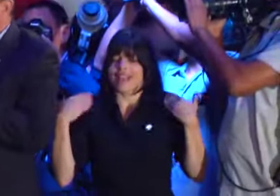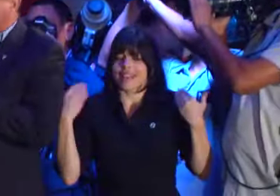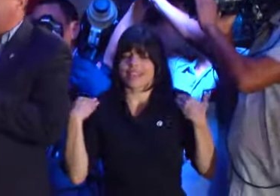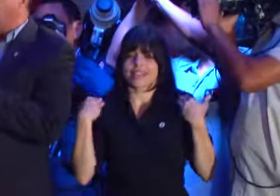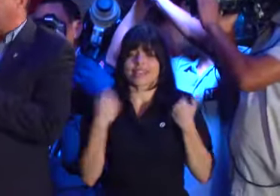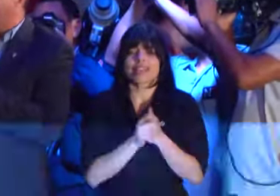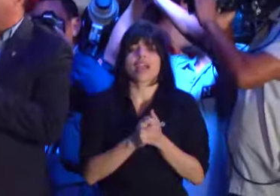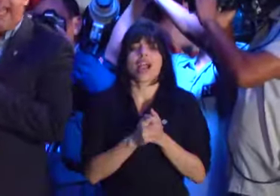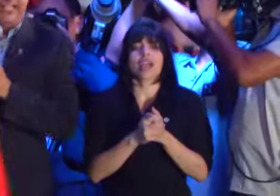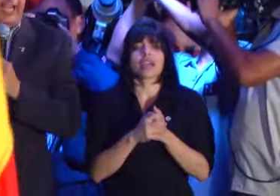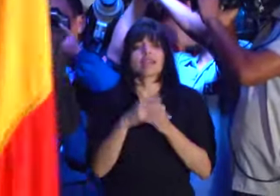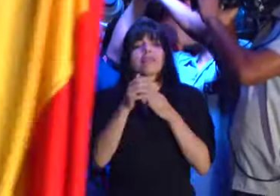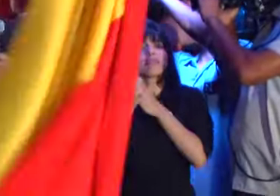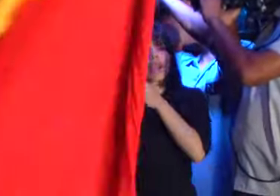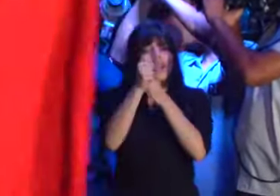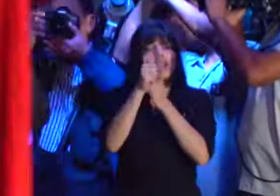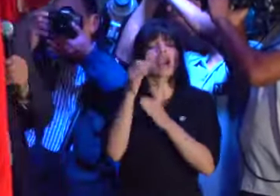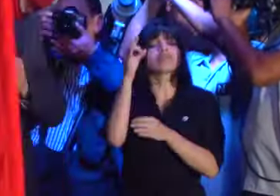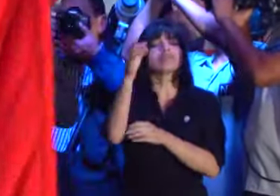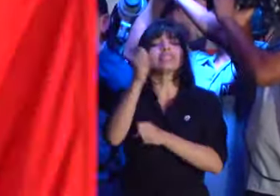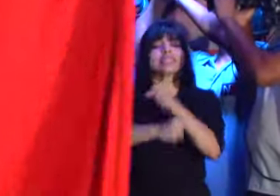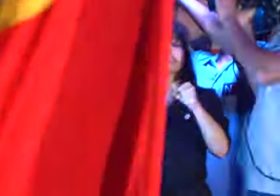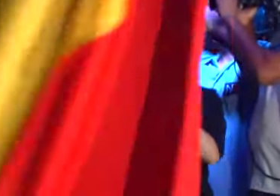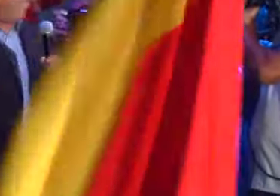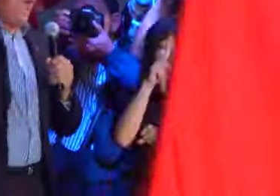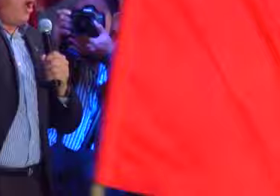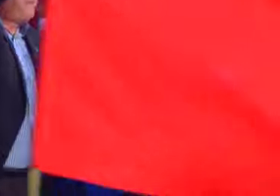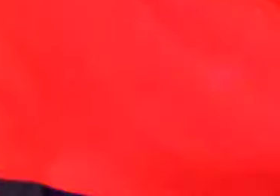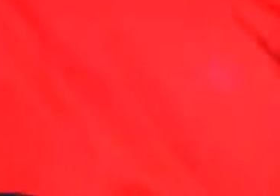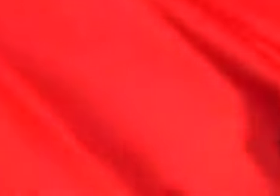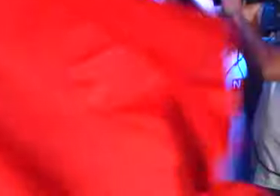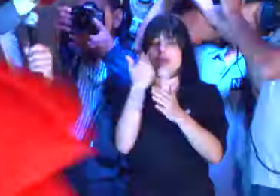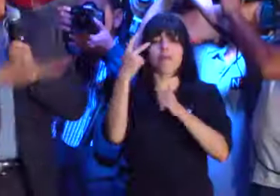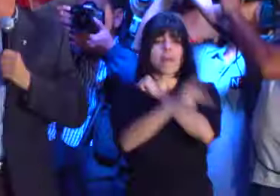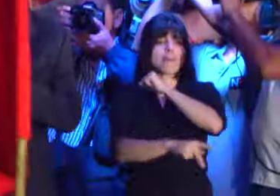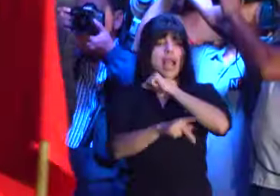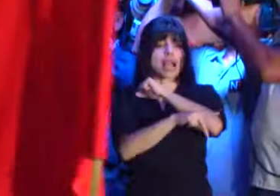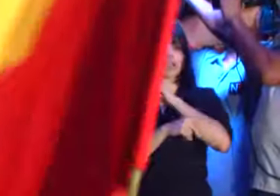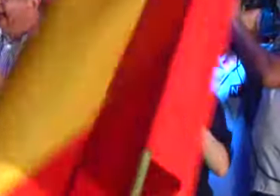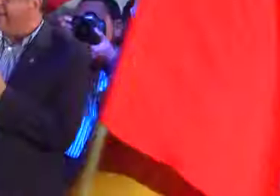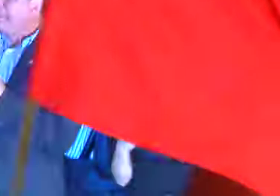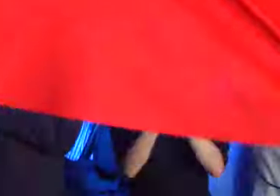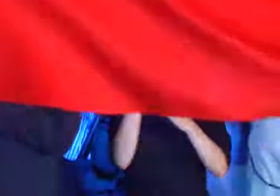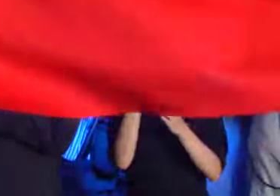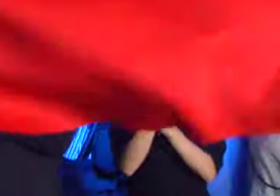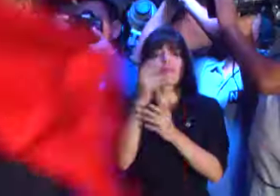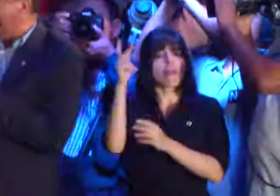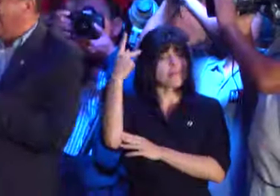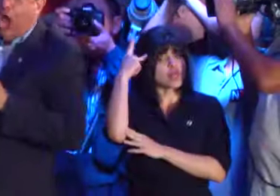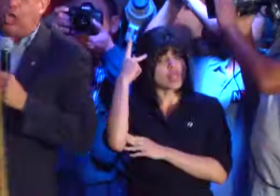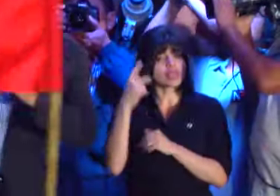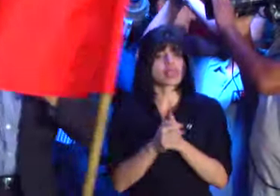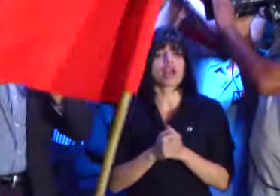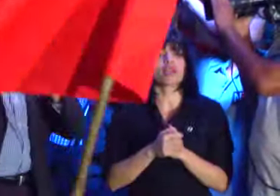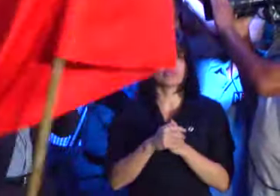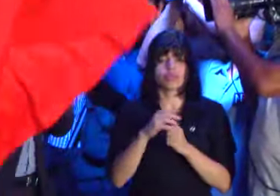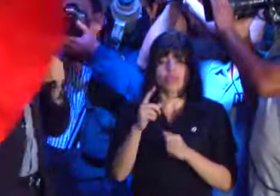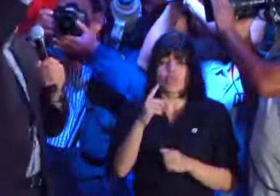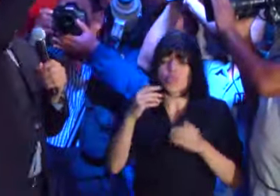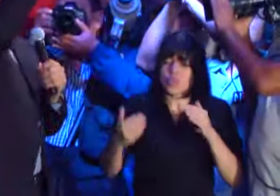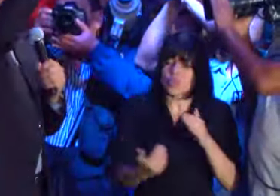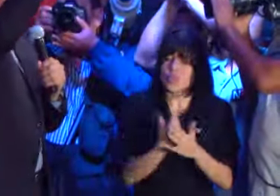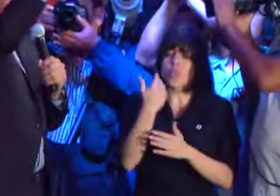alegría, que nos guiará al siglo XXI con un nuevo país, con una nueva política, con